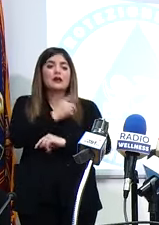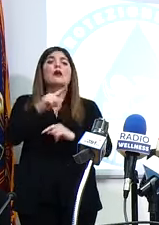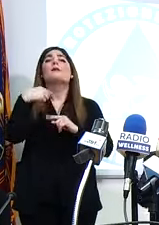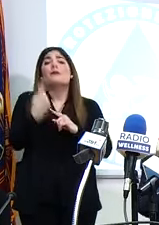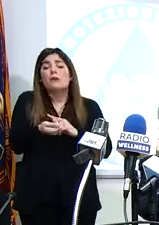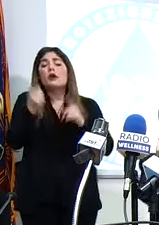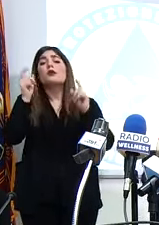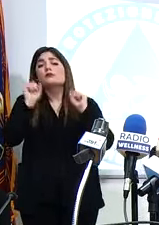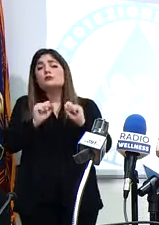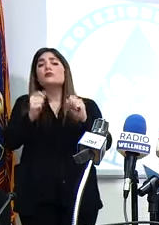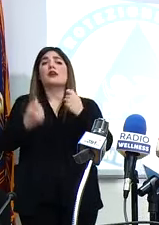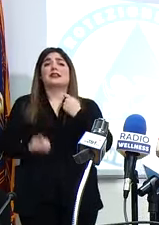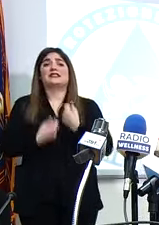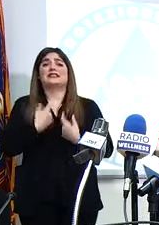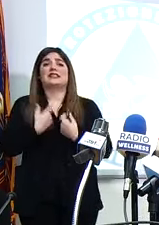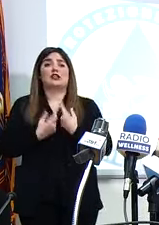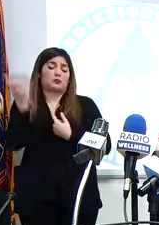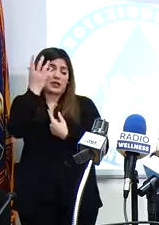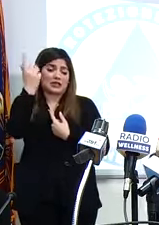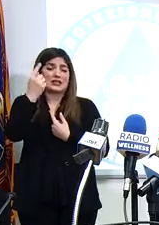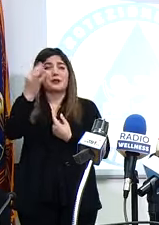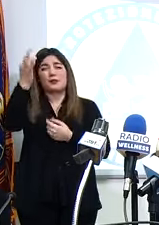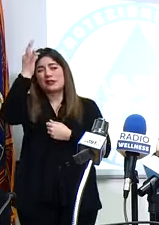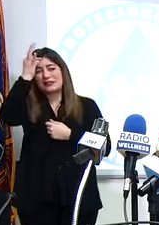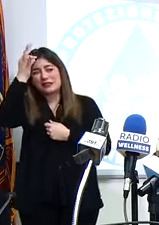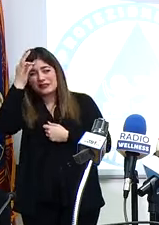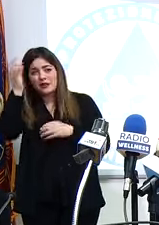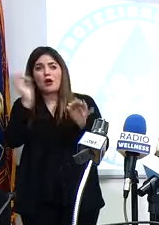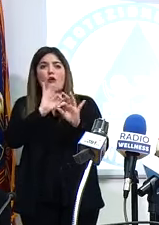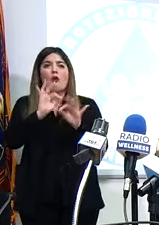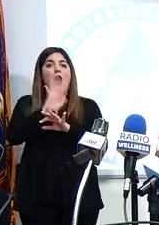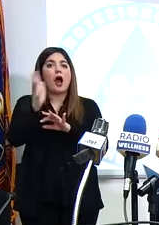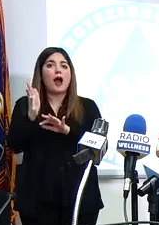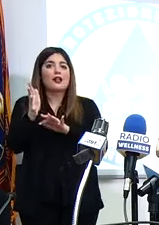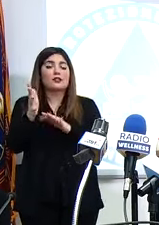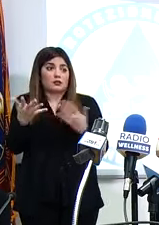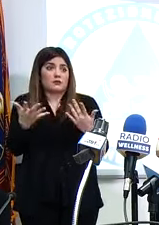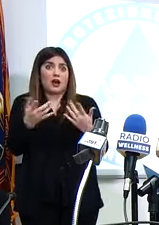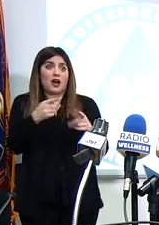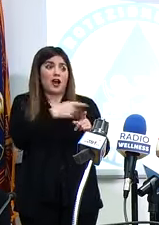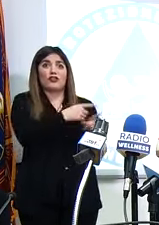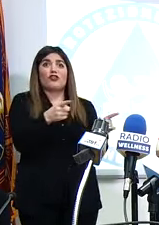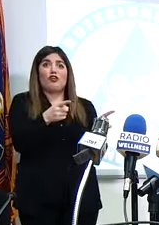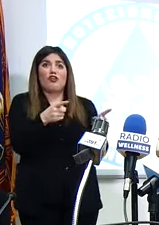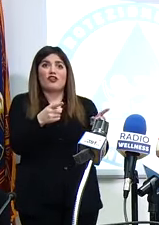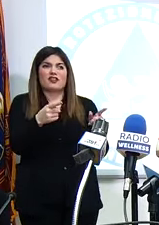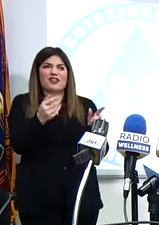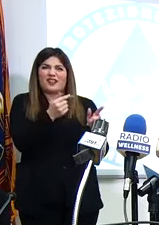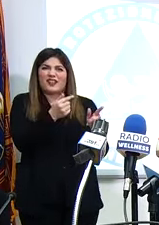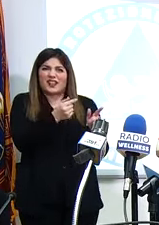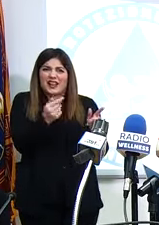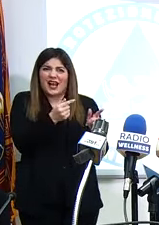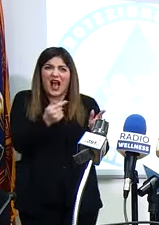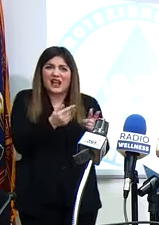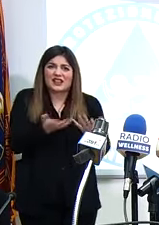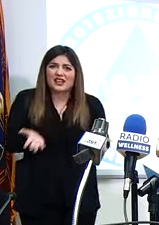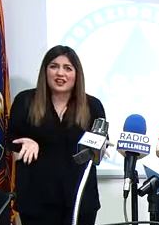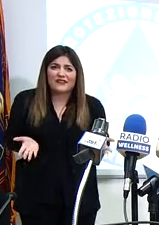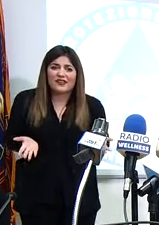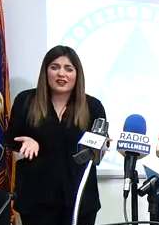come febbricola, mal di testa, e quella è stata evitata. Ma erano tutti soggetti seronegativi alla base e negativi dal punto di